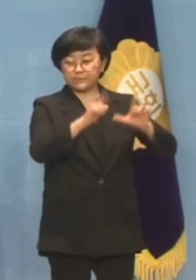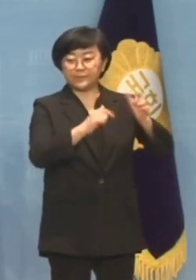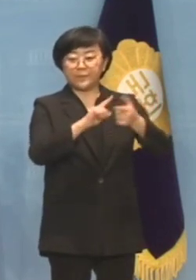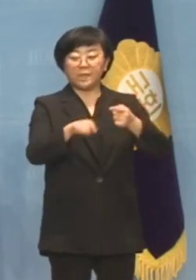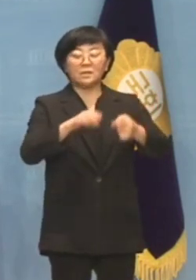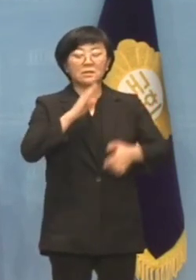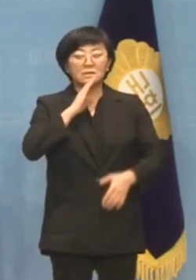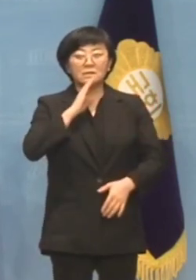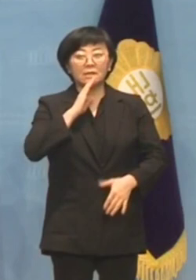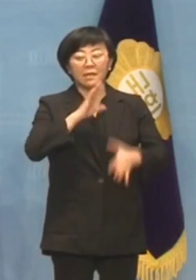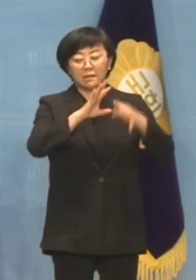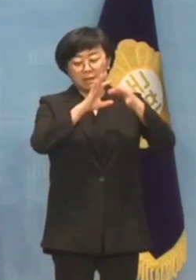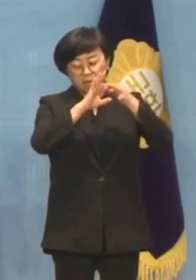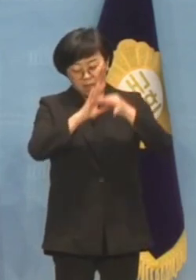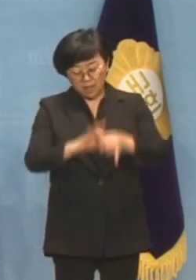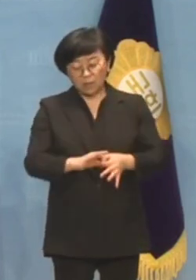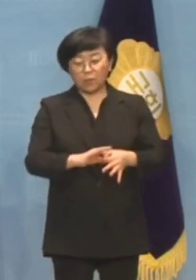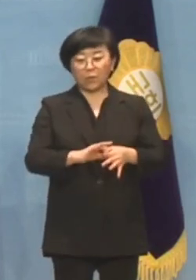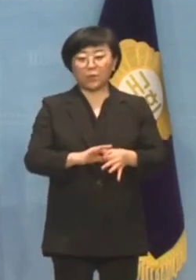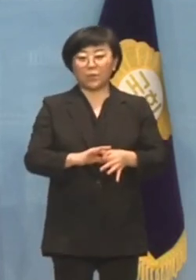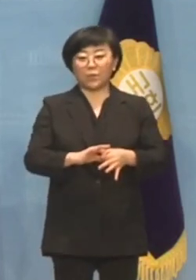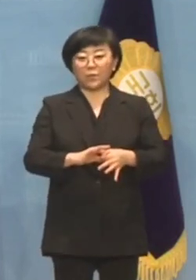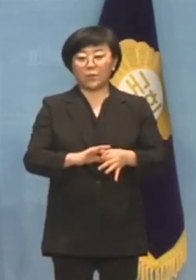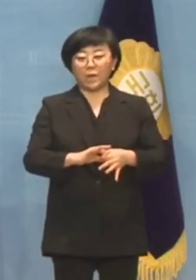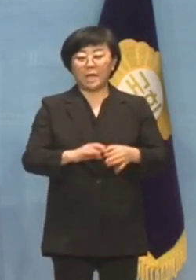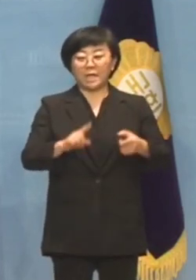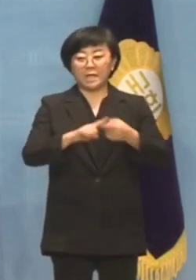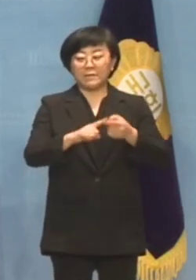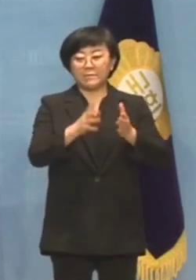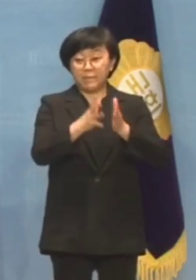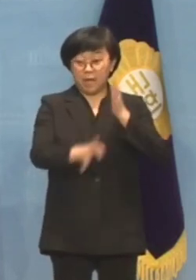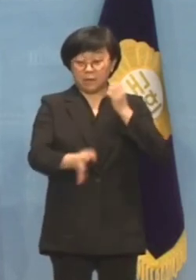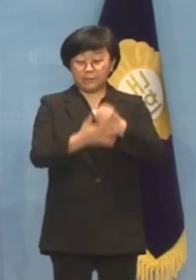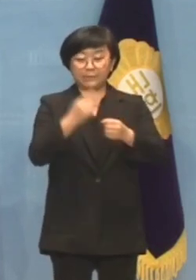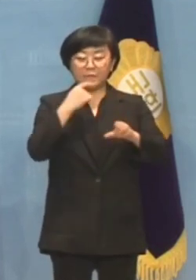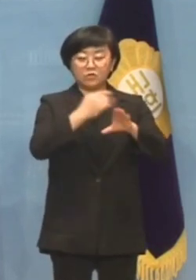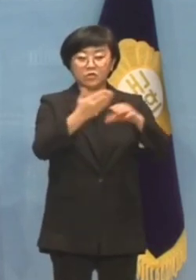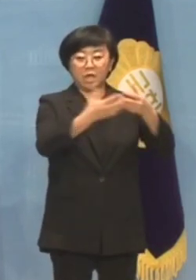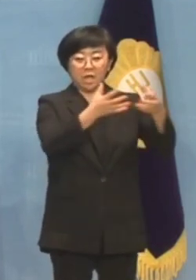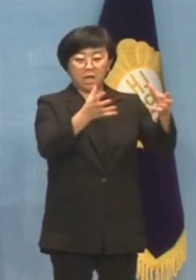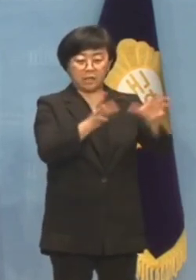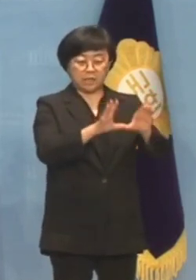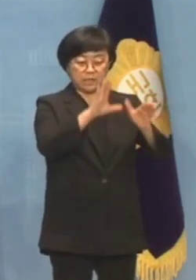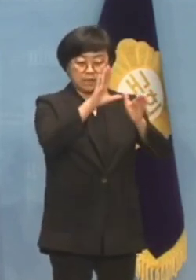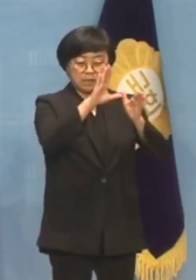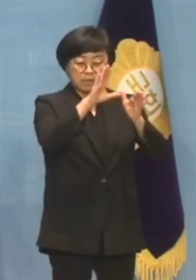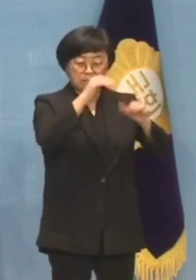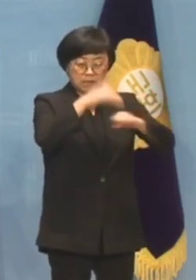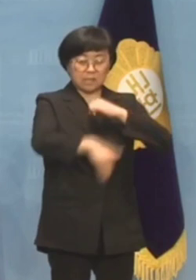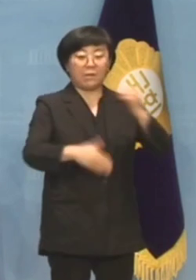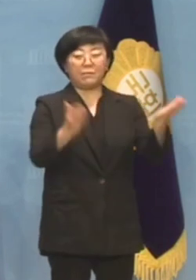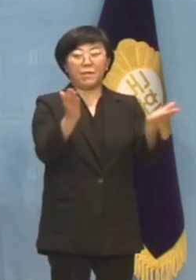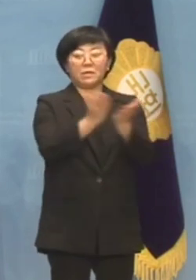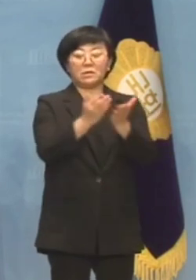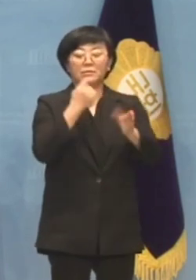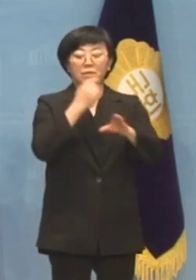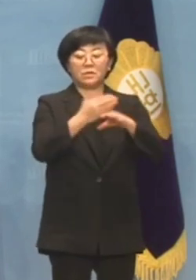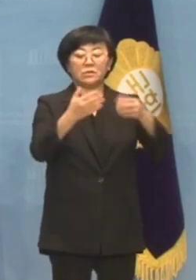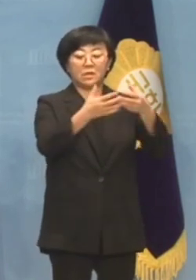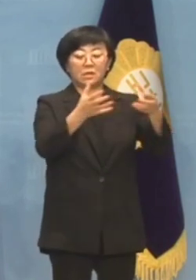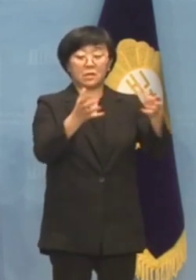갈수록 점익가경입니다. 국회의 모든 일정을 민주당의 시계에만 맞춰 마치